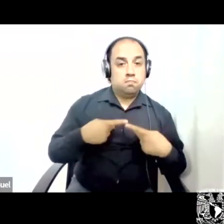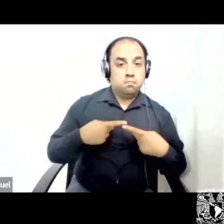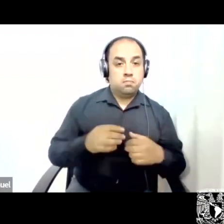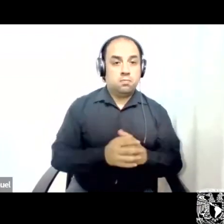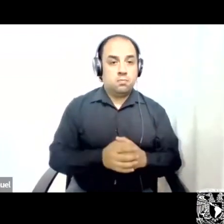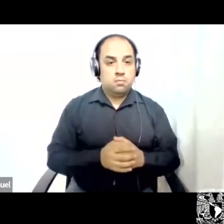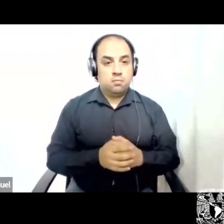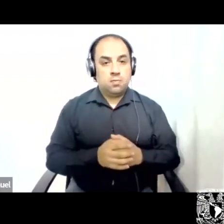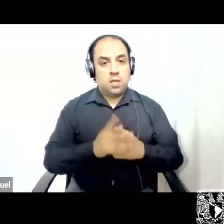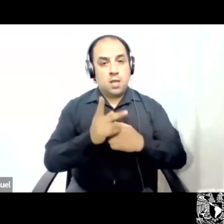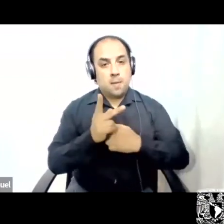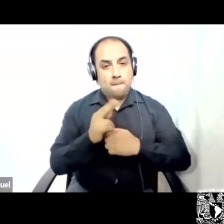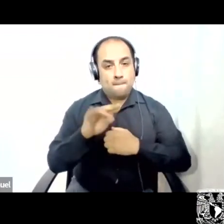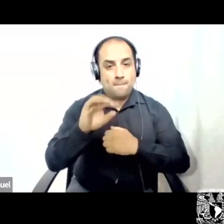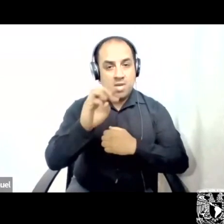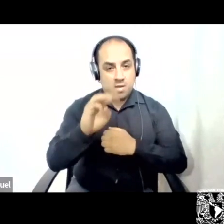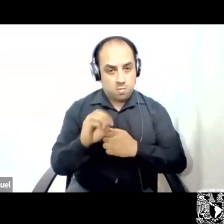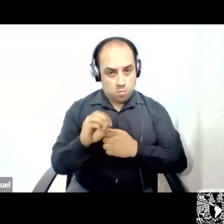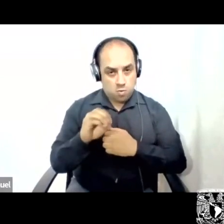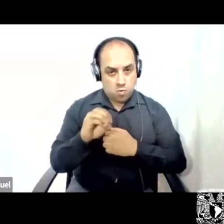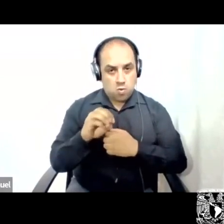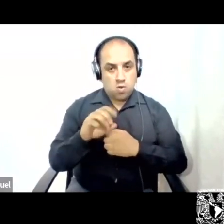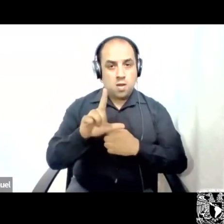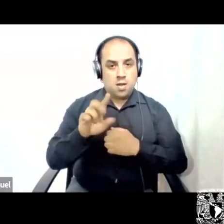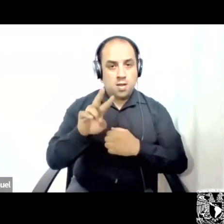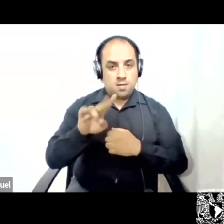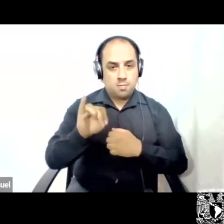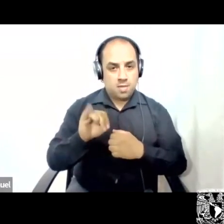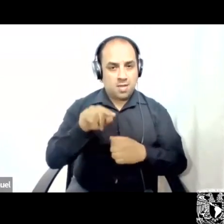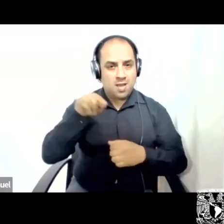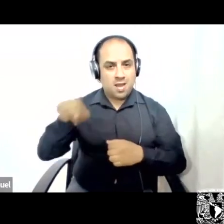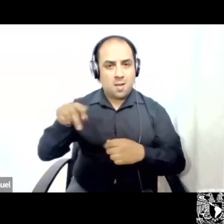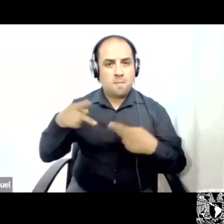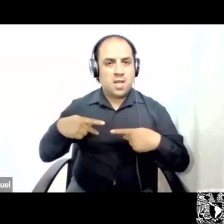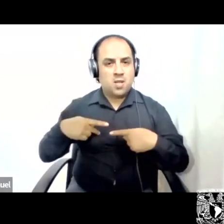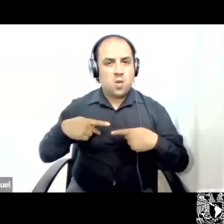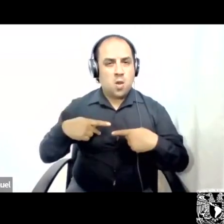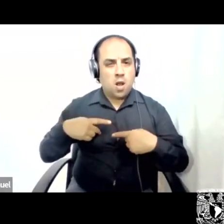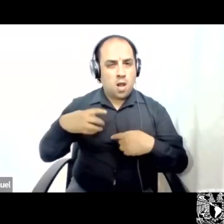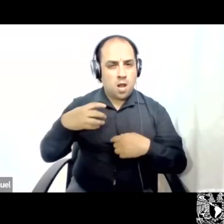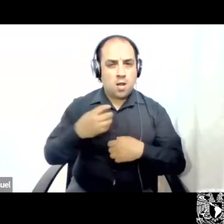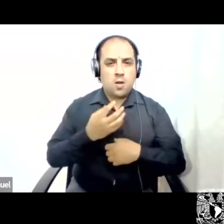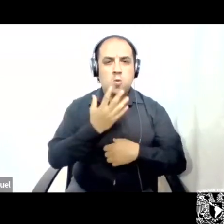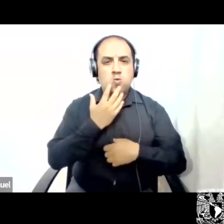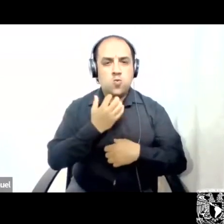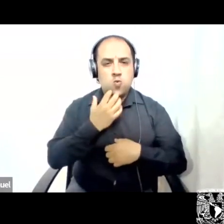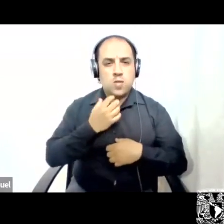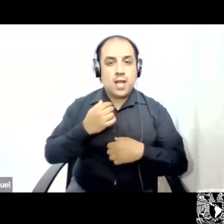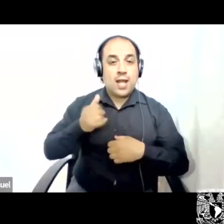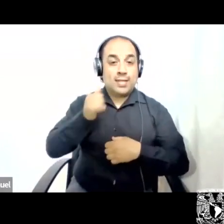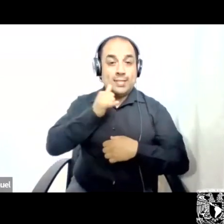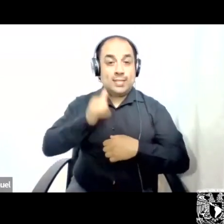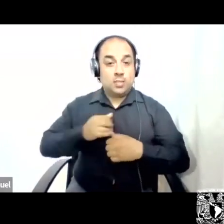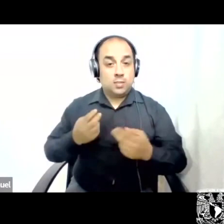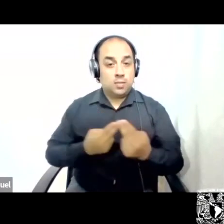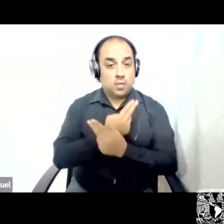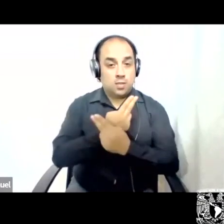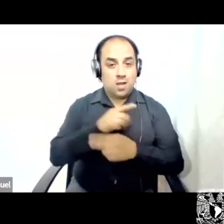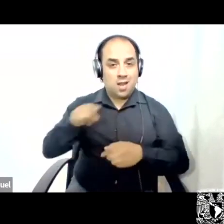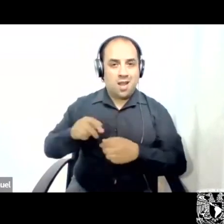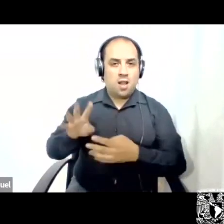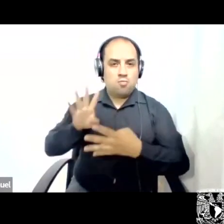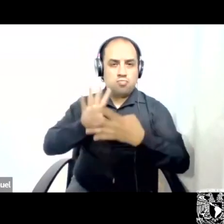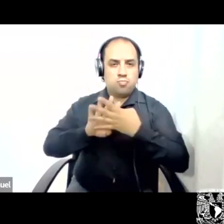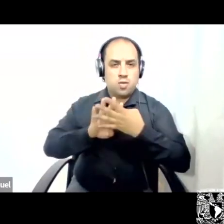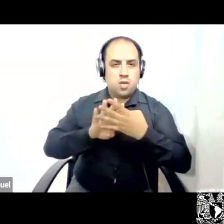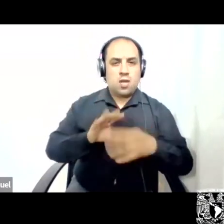Primo Levi es un judío de origen italiano que estuvo algunos años preso en Auschwitz.